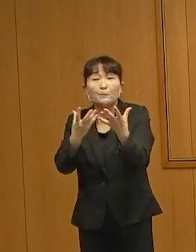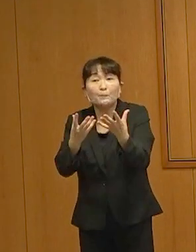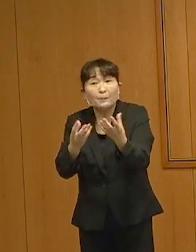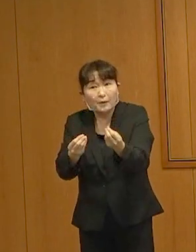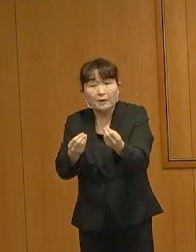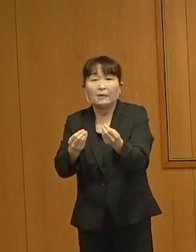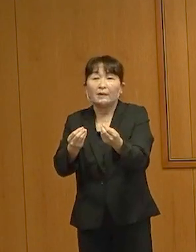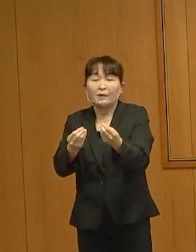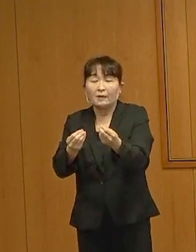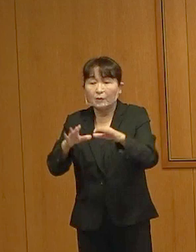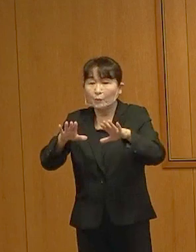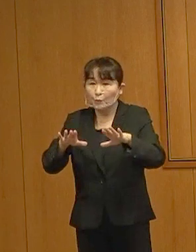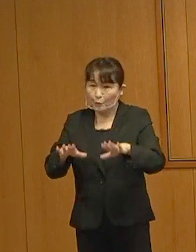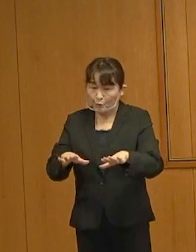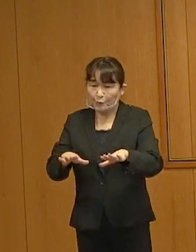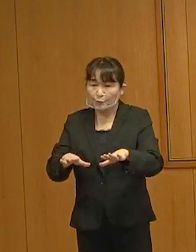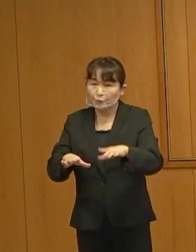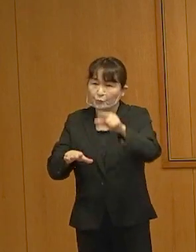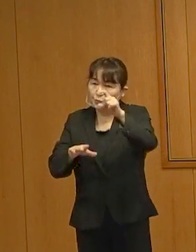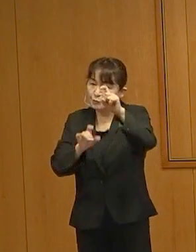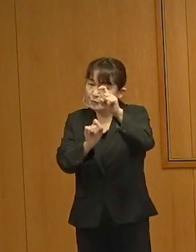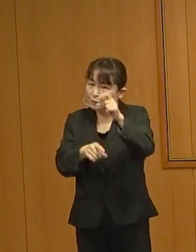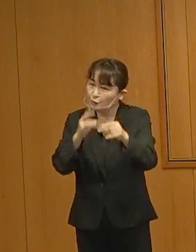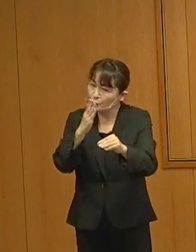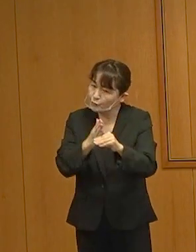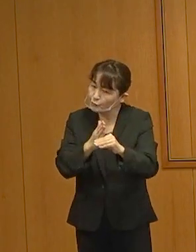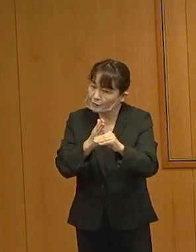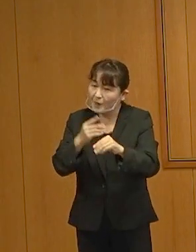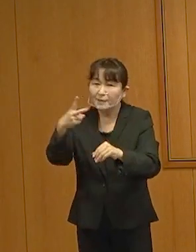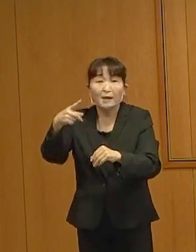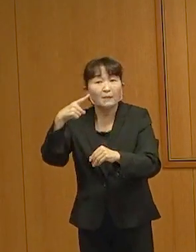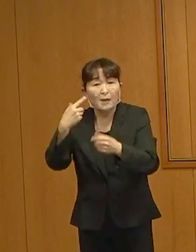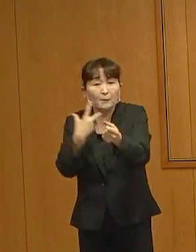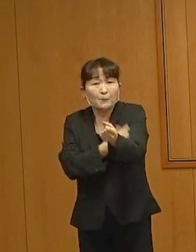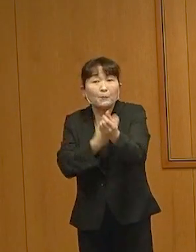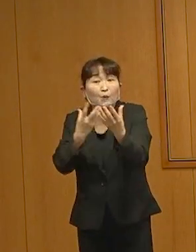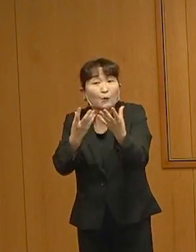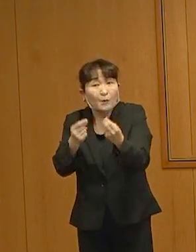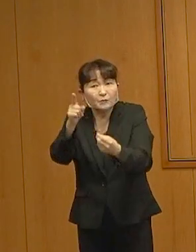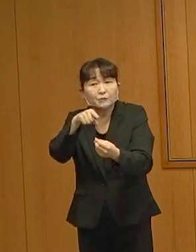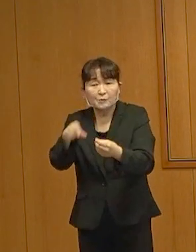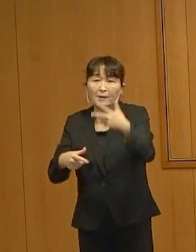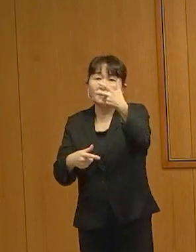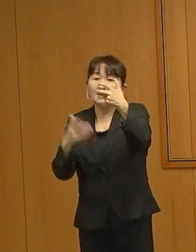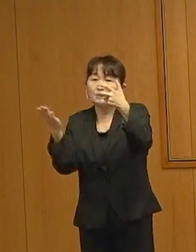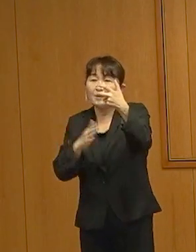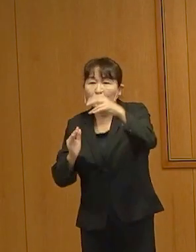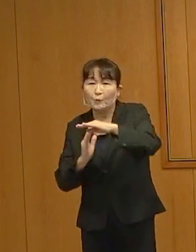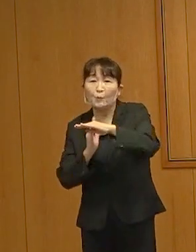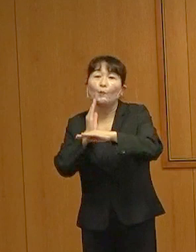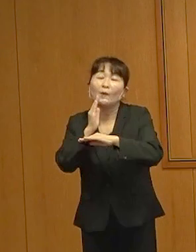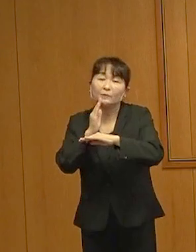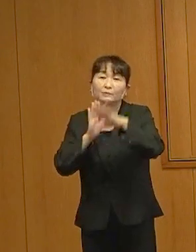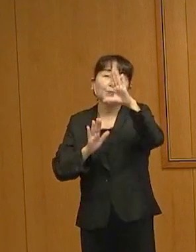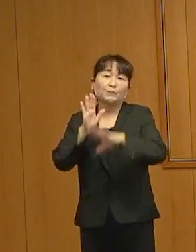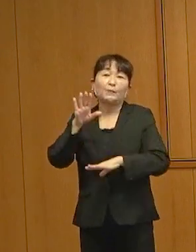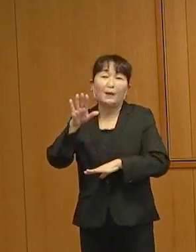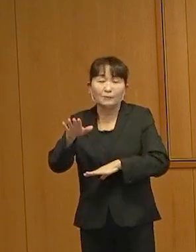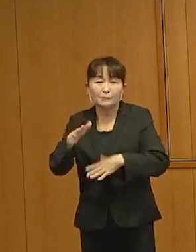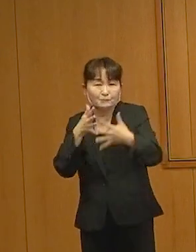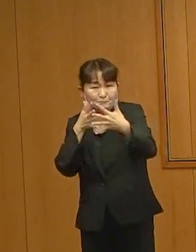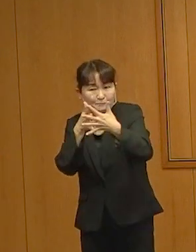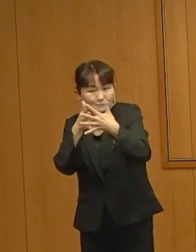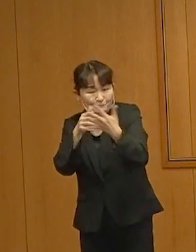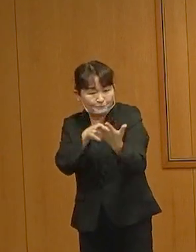して、今月中に2回の接種を完了する方が7割を超えるということで見込まれまして